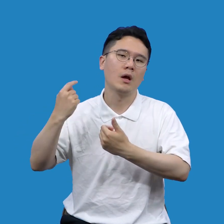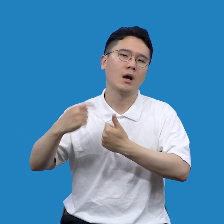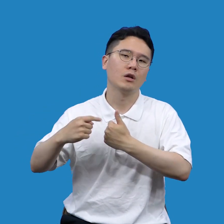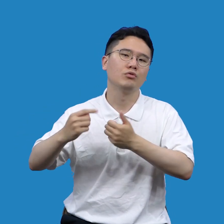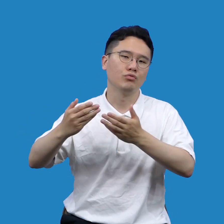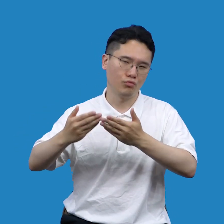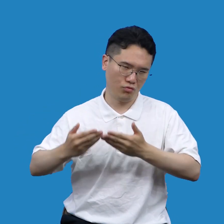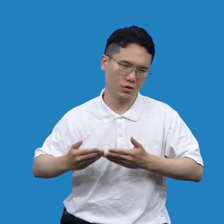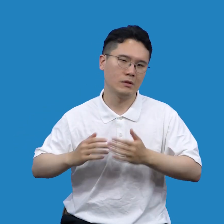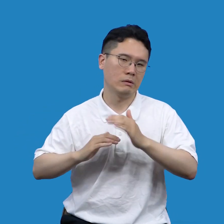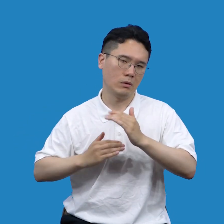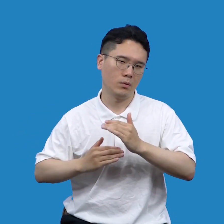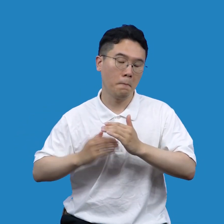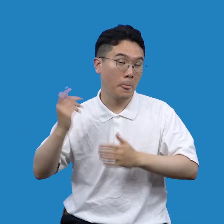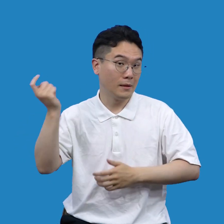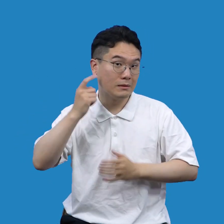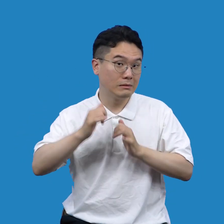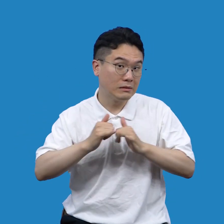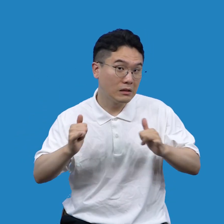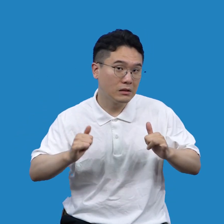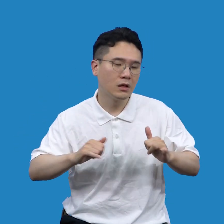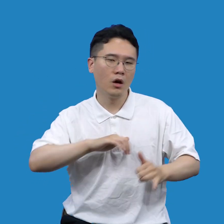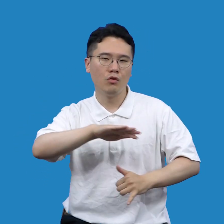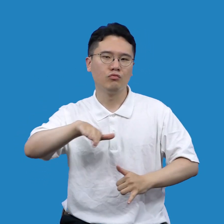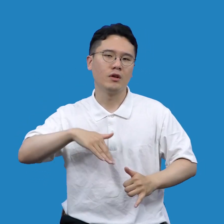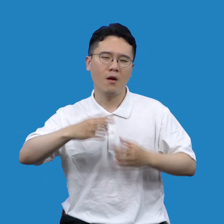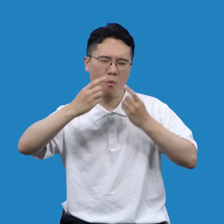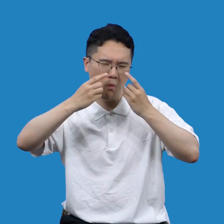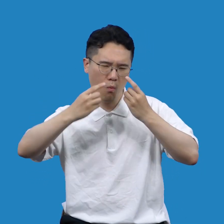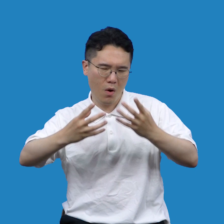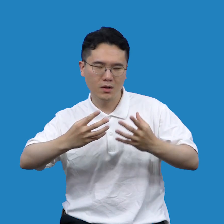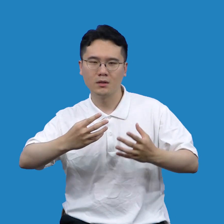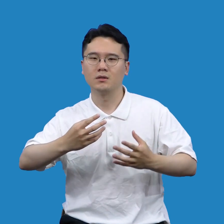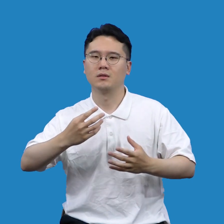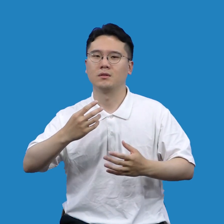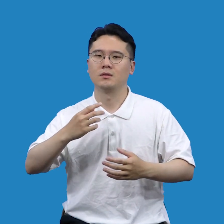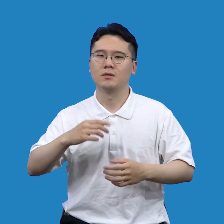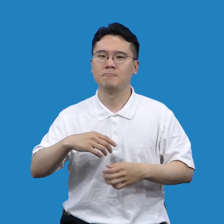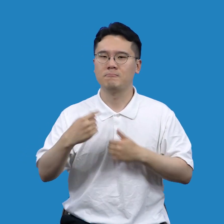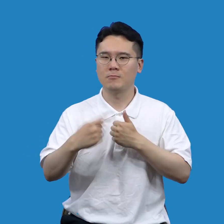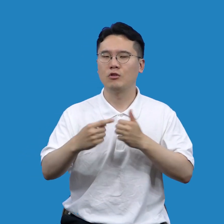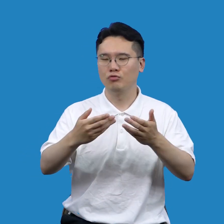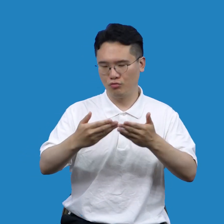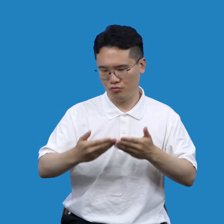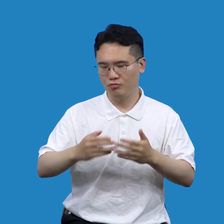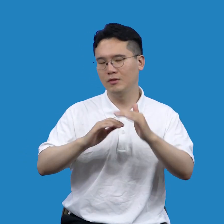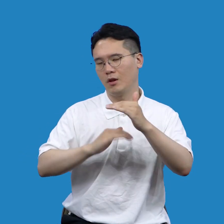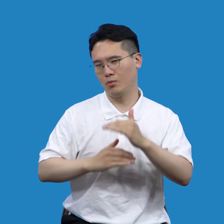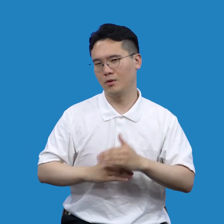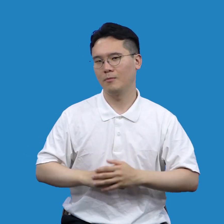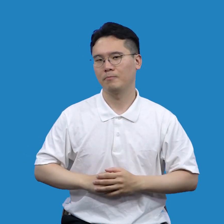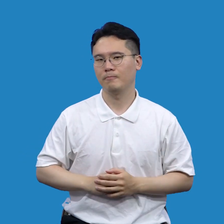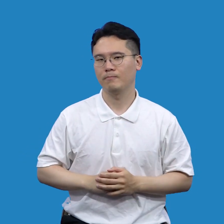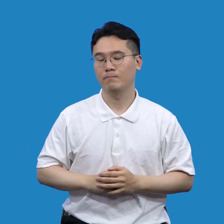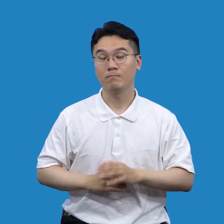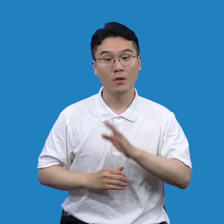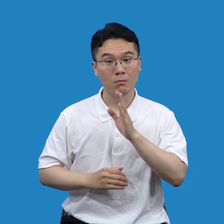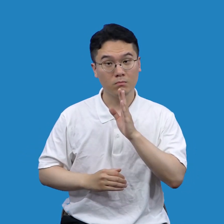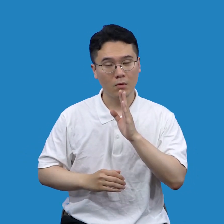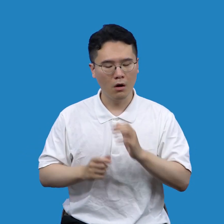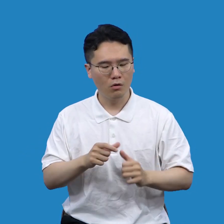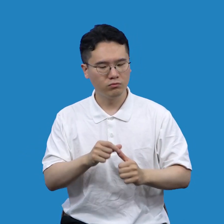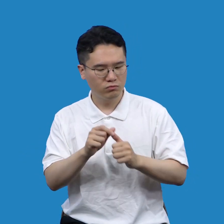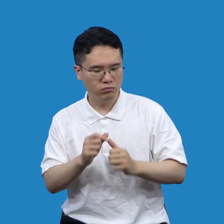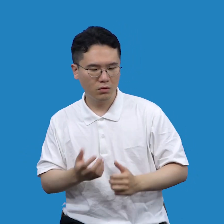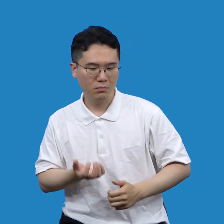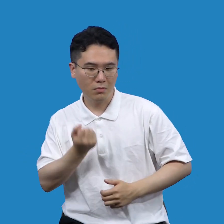자들이 우리에게 확증한 바니라. 그렇습니다. 구원받은 우리들이